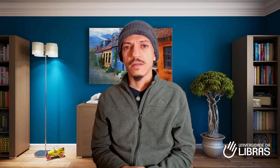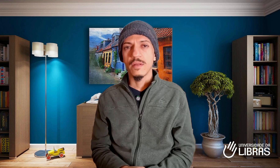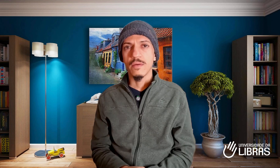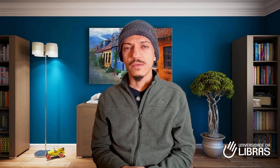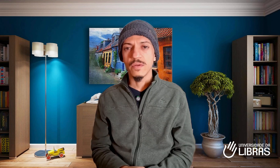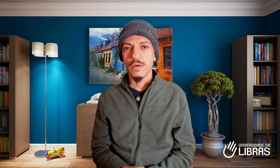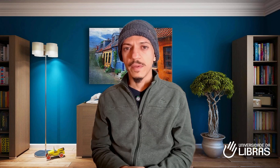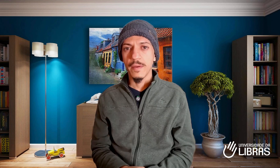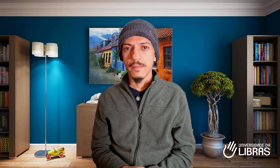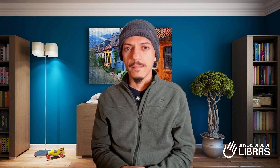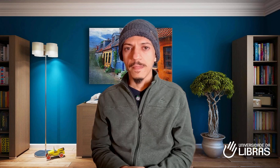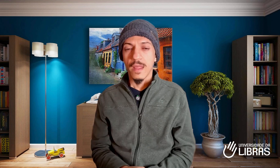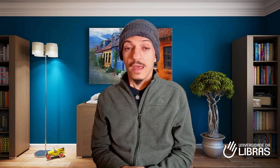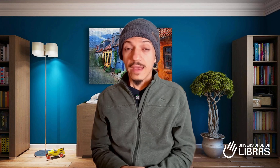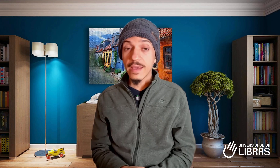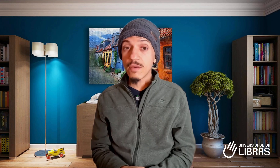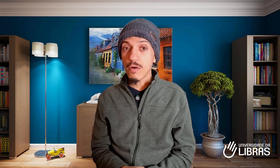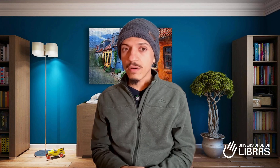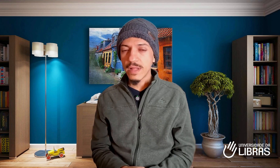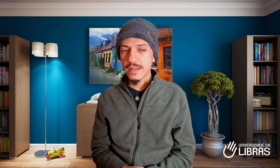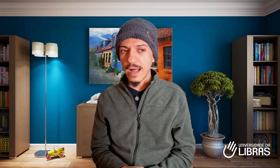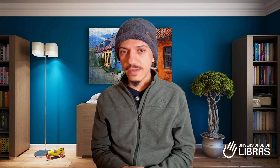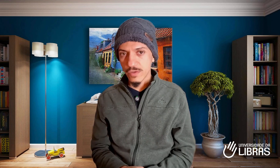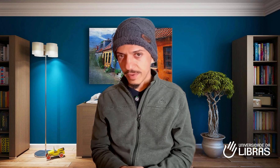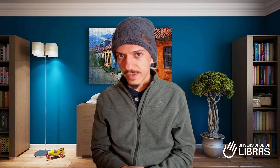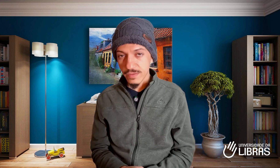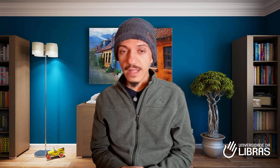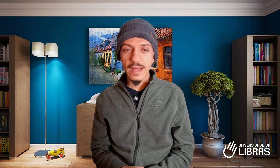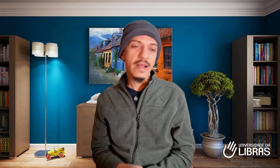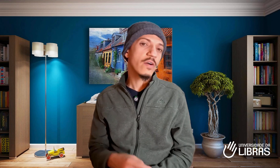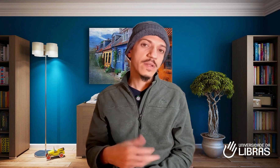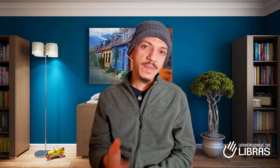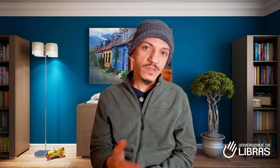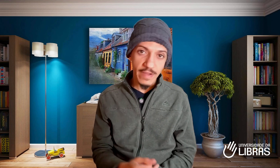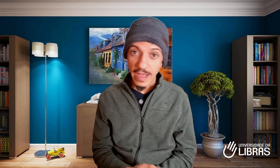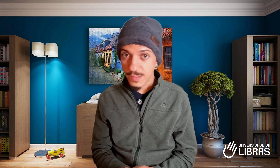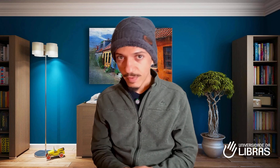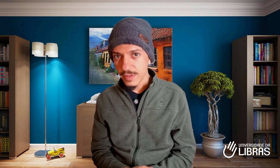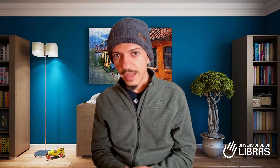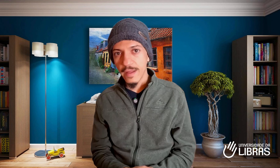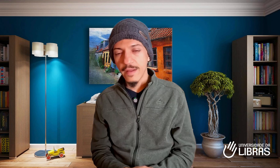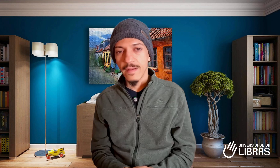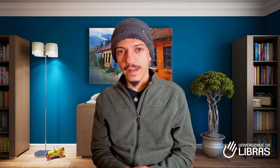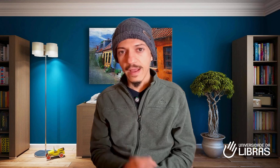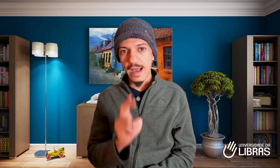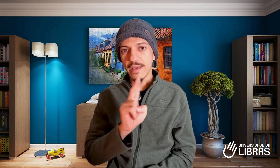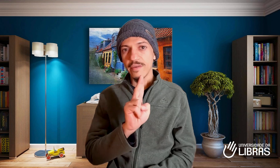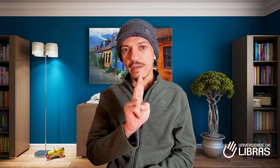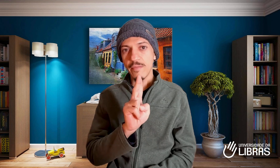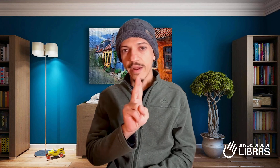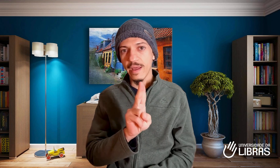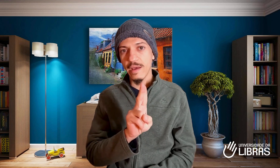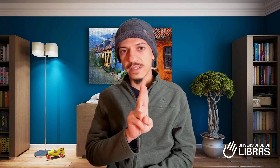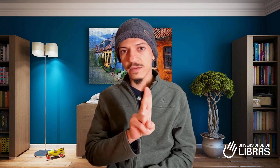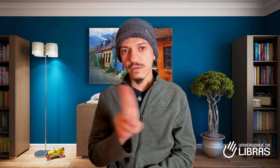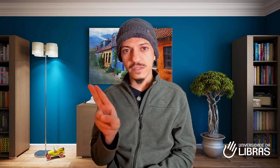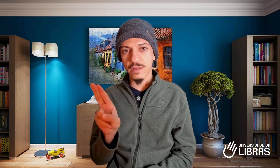Qual é o seu nome? E aqui qual que é o detalhe sobre isso? O detalhe é que a outra pessoa vai responder, né? Aqui, embora esse aqui é o sinal de